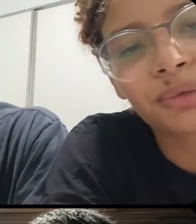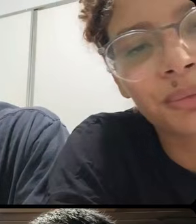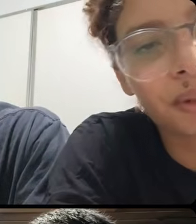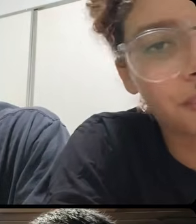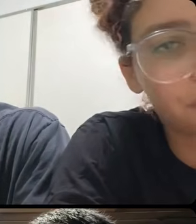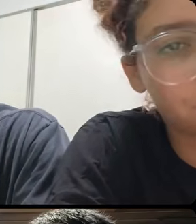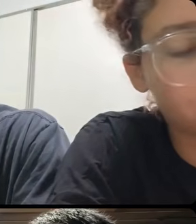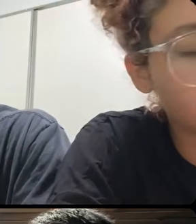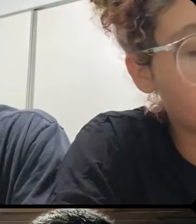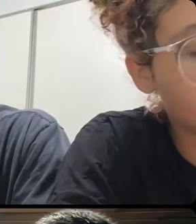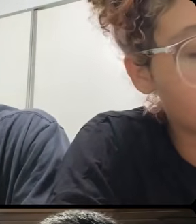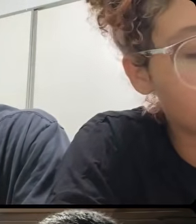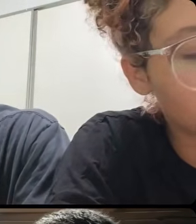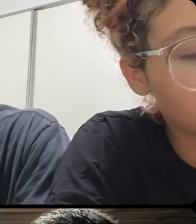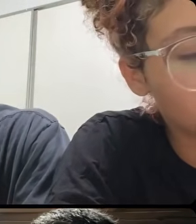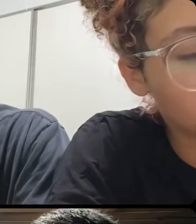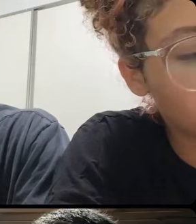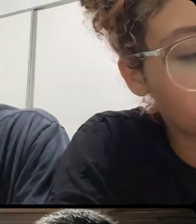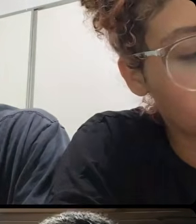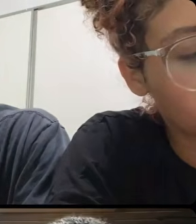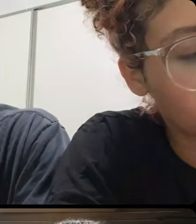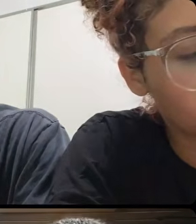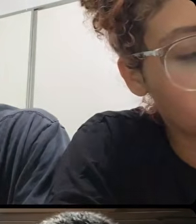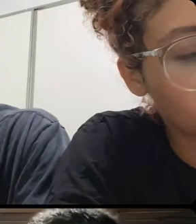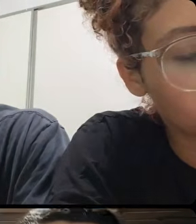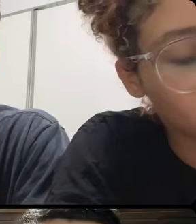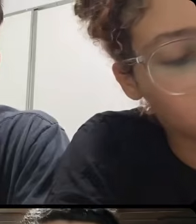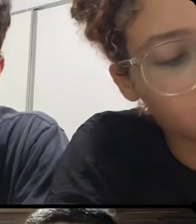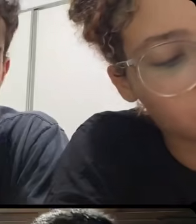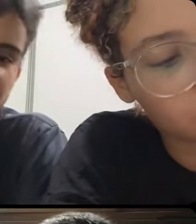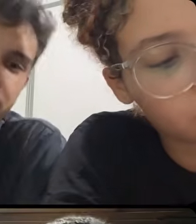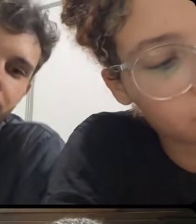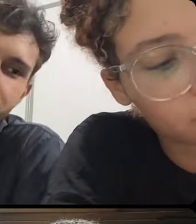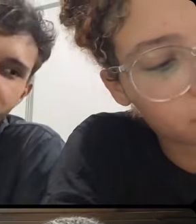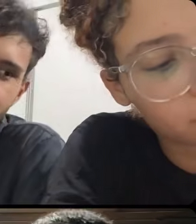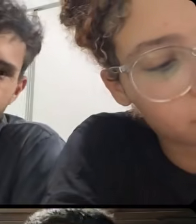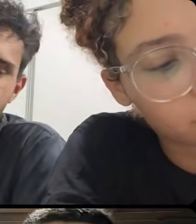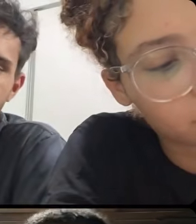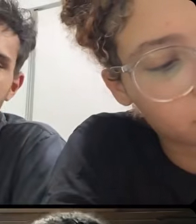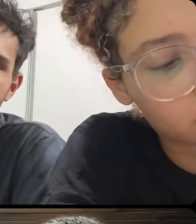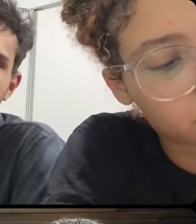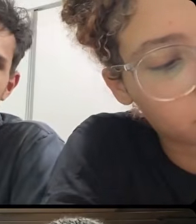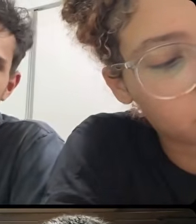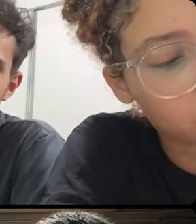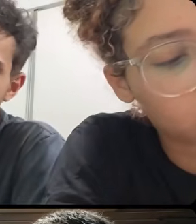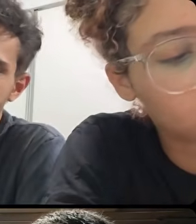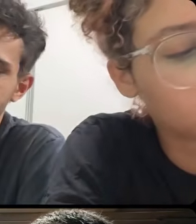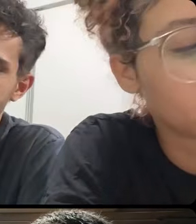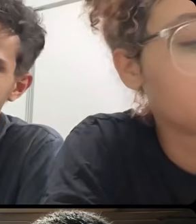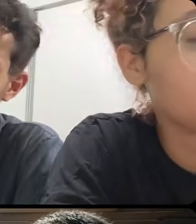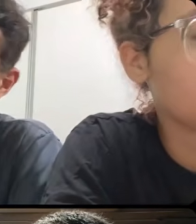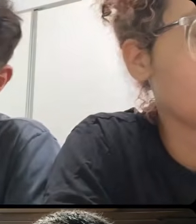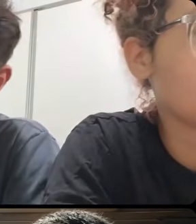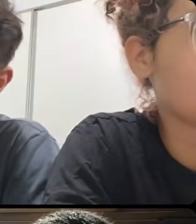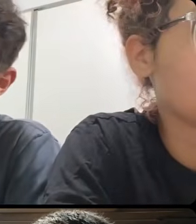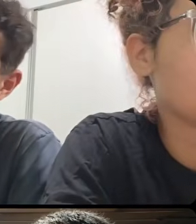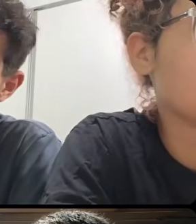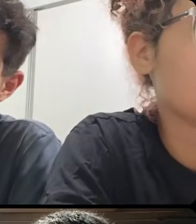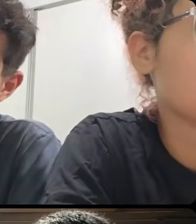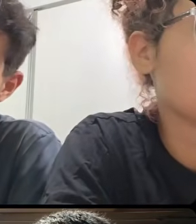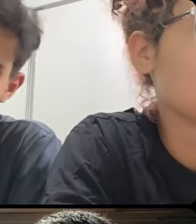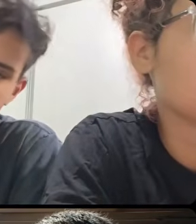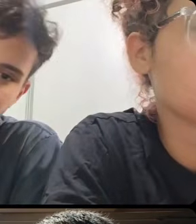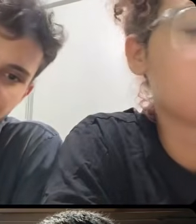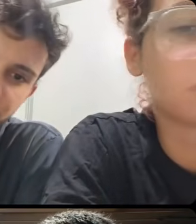dentro da missão também. Glória. Deus é maravilhoso, né? Deus uniu os dois para um propósito. E Uhum. vi que no final de